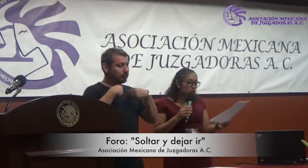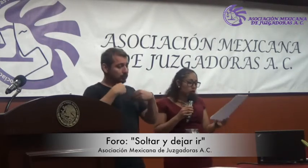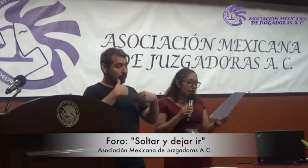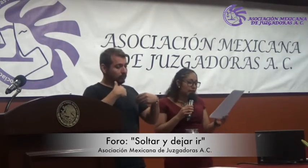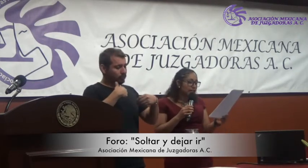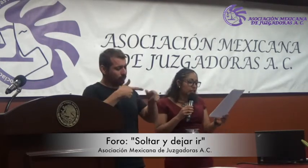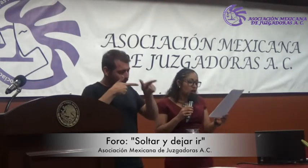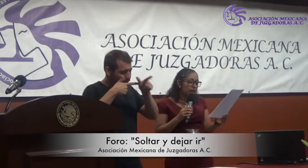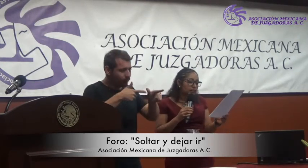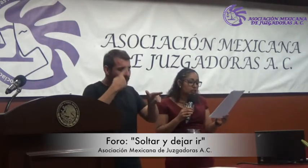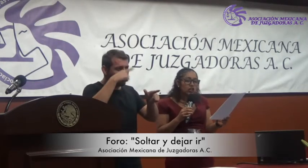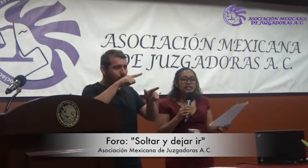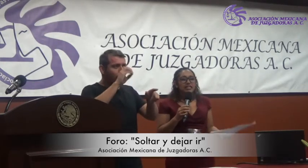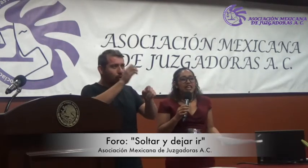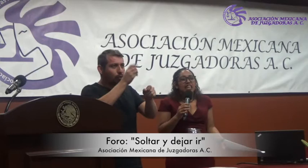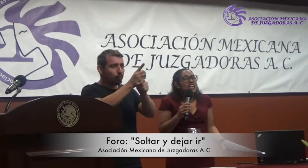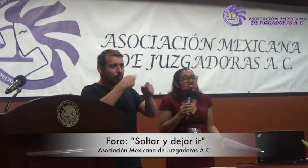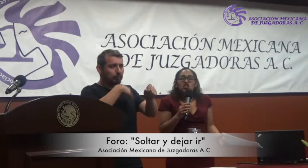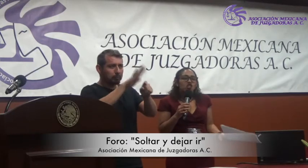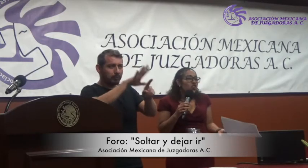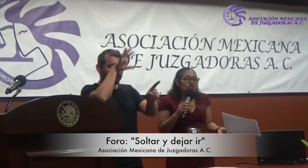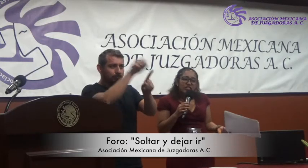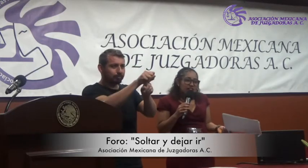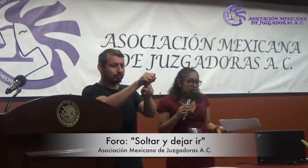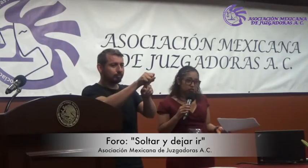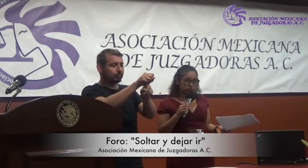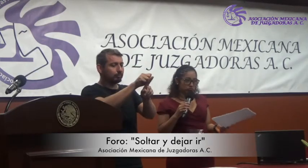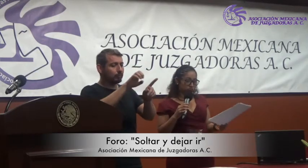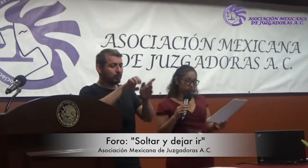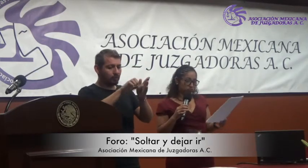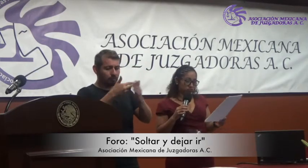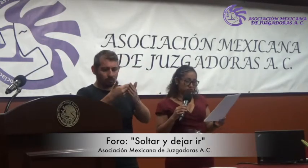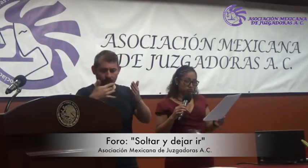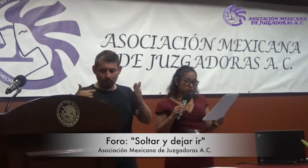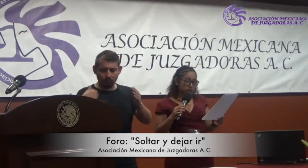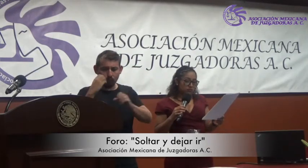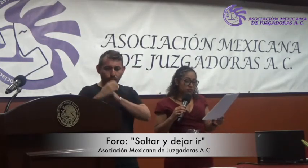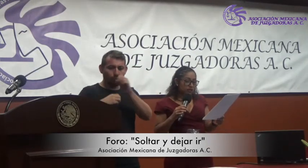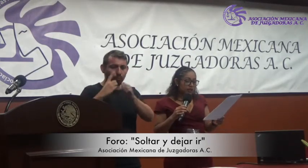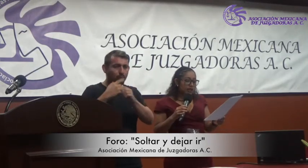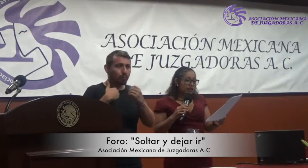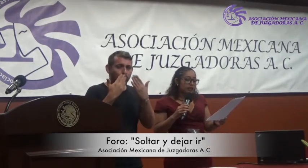más oportunidades y ocasiones que de hecho no tengo.